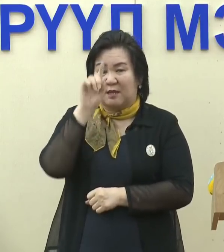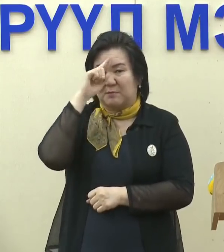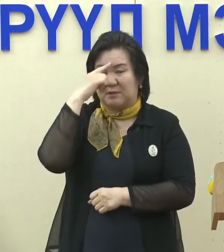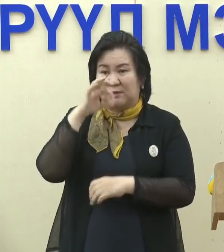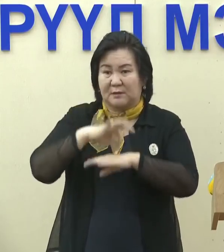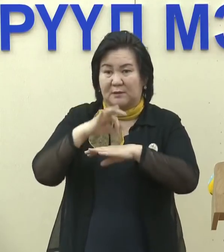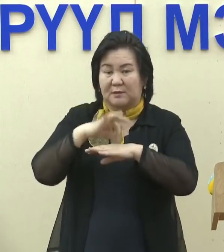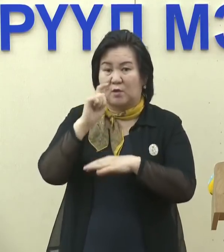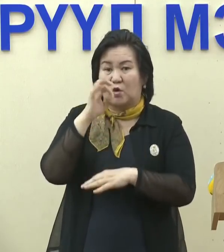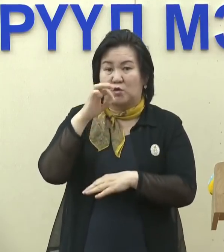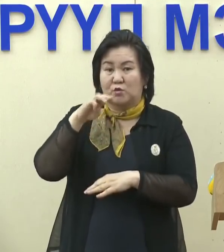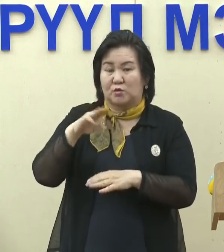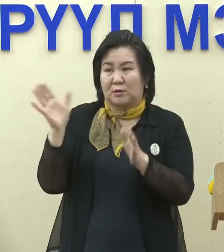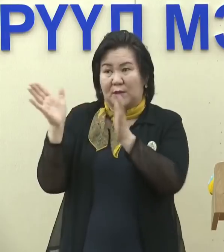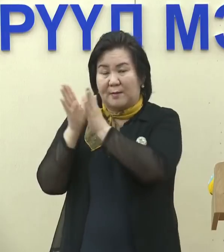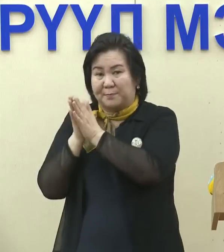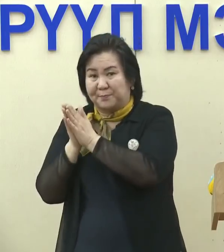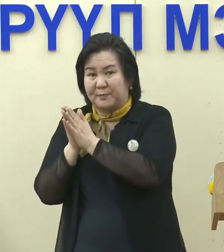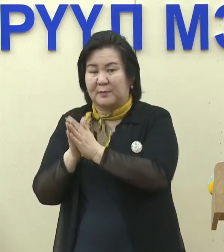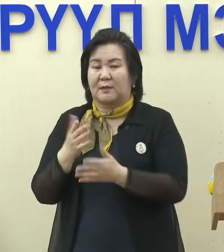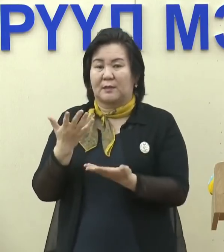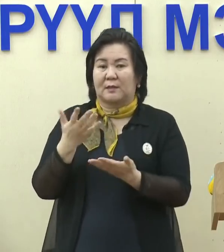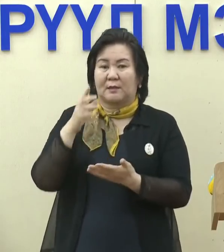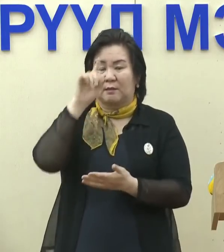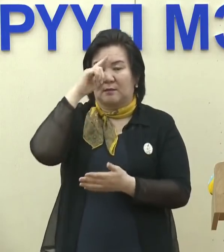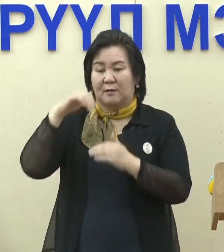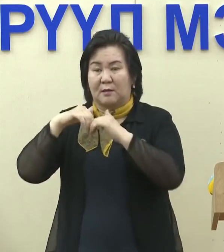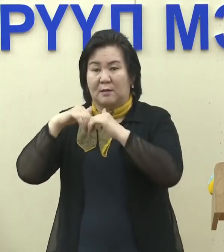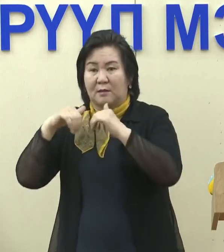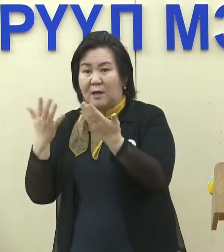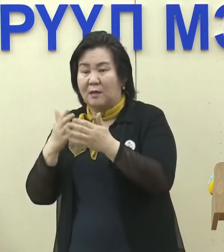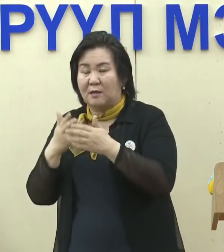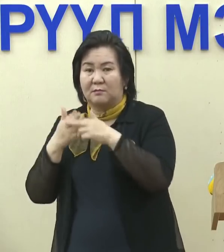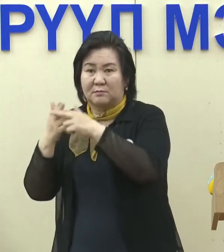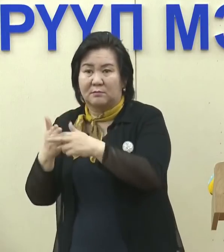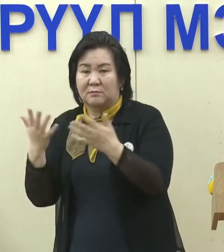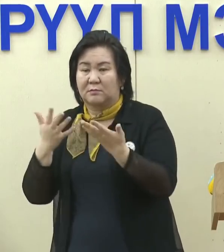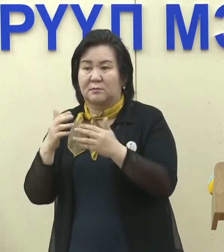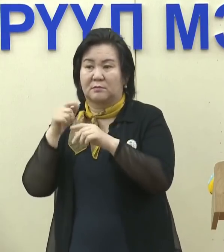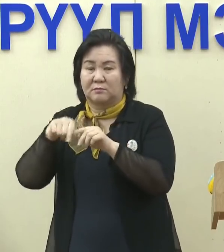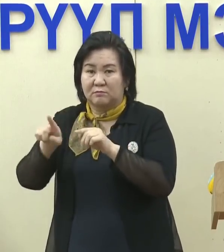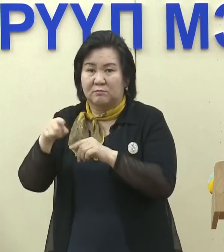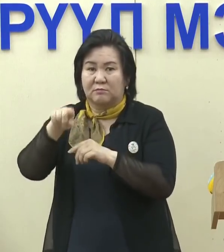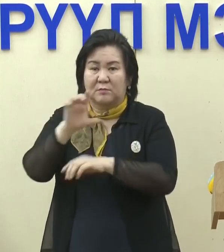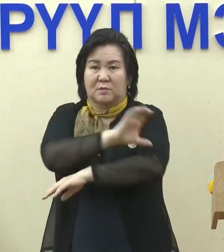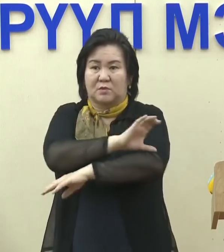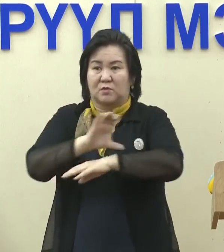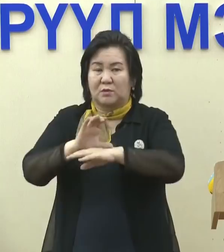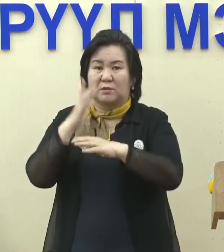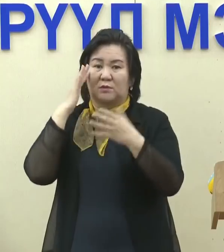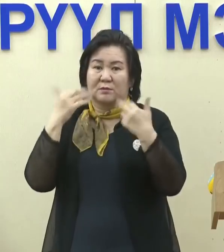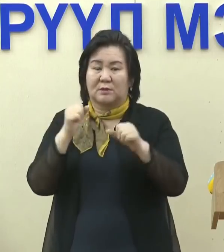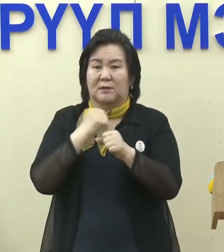судлалын үндэсний төвтэй хамтран тухайн байршуулах газарт нь тухайн бүрд нь сургалтыг зохион